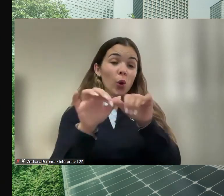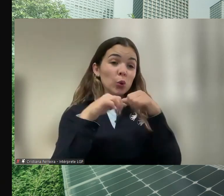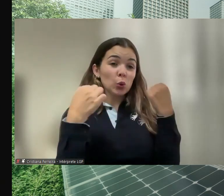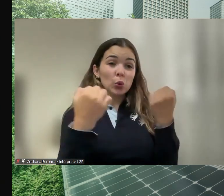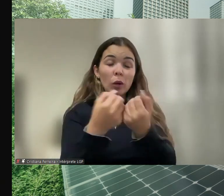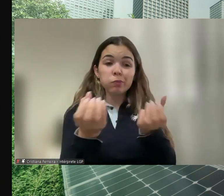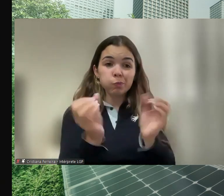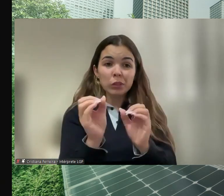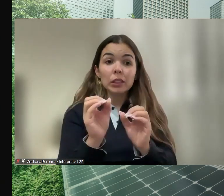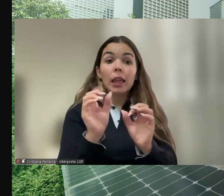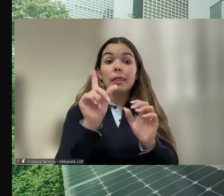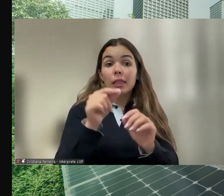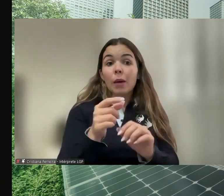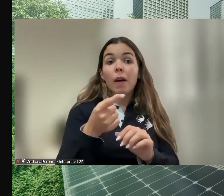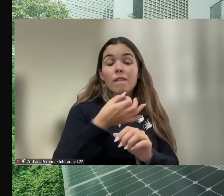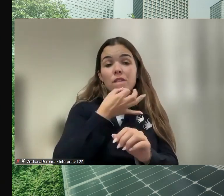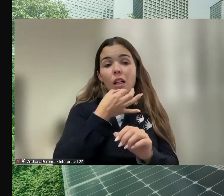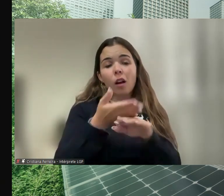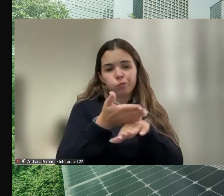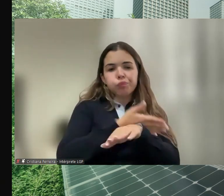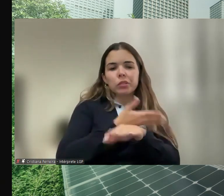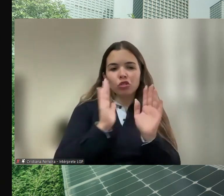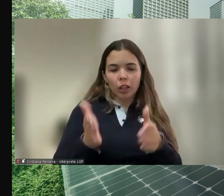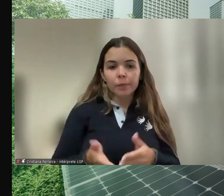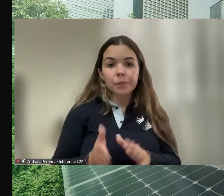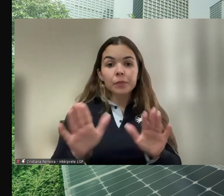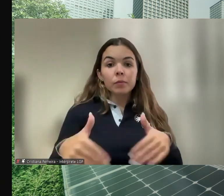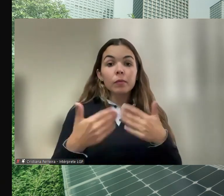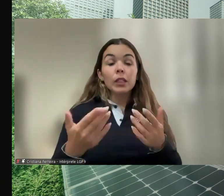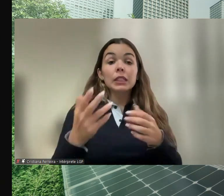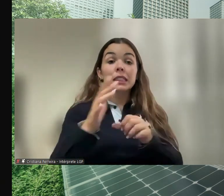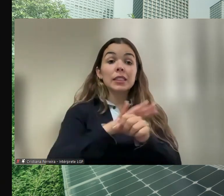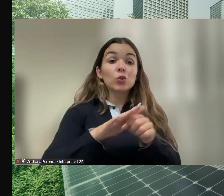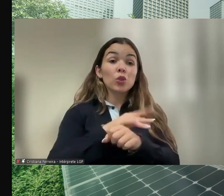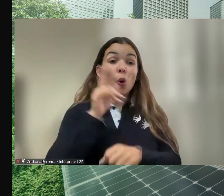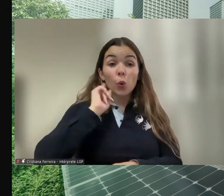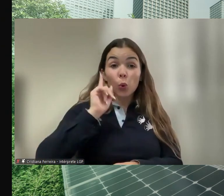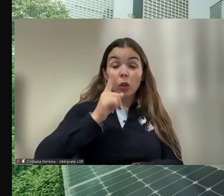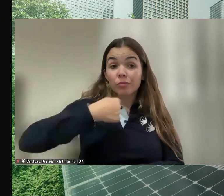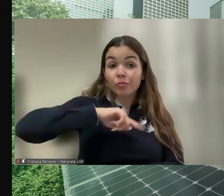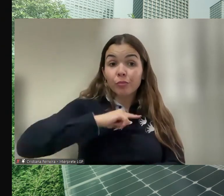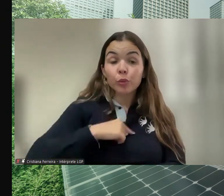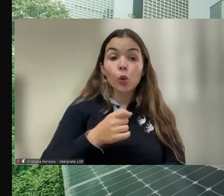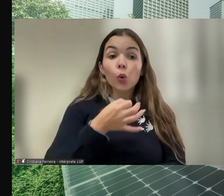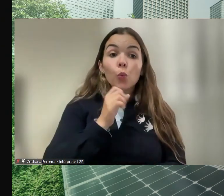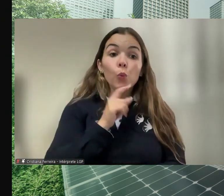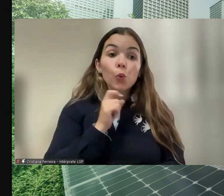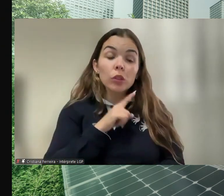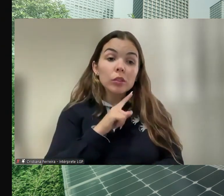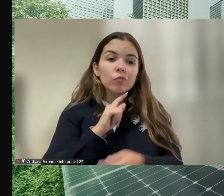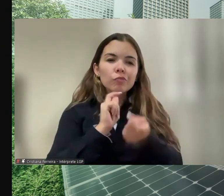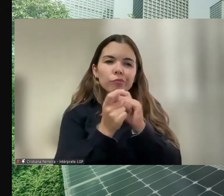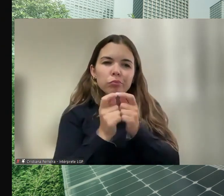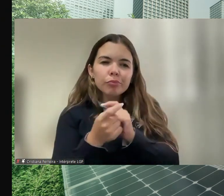as oradoras anteriores também já referiram. Uma questão fundamental para nós é como é que podemos monitorizar o sucesso